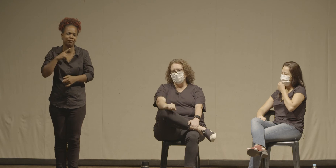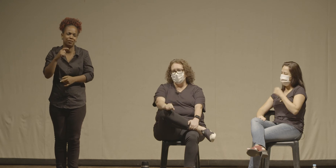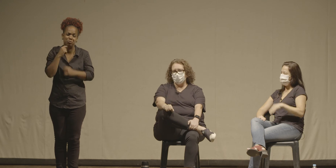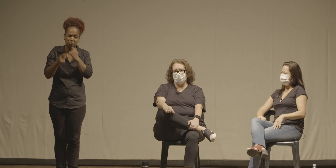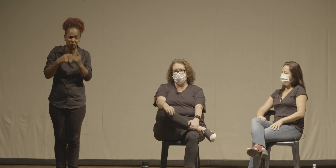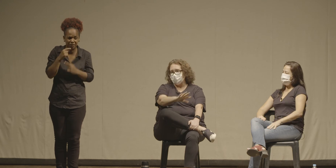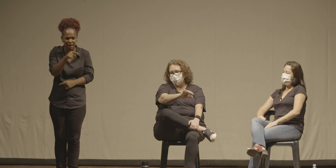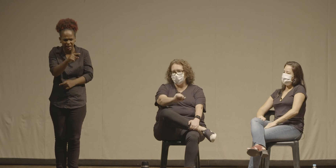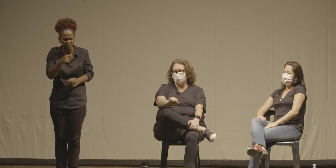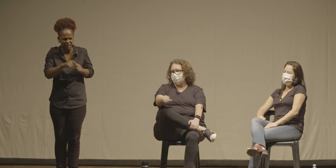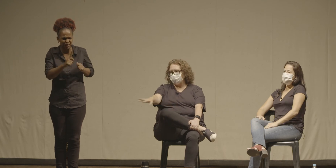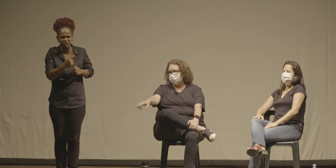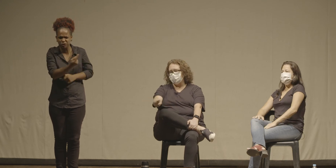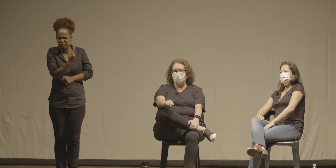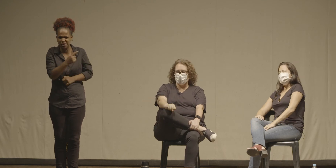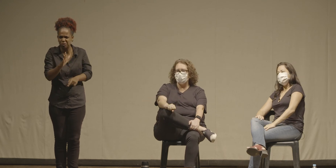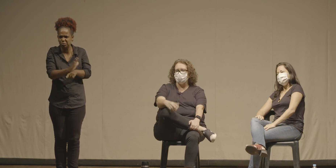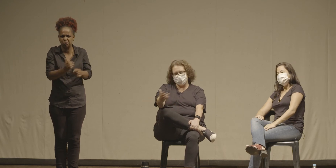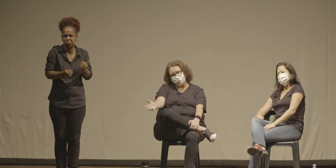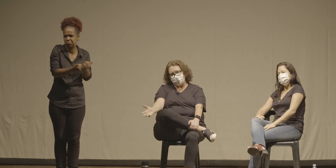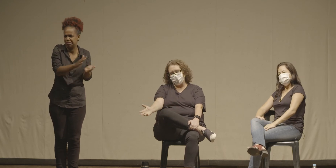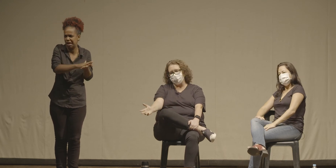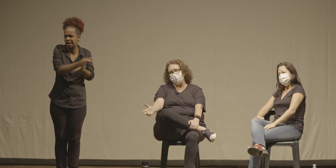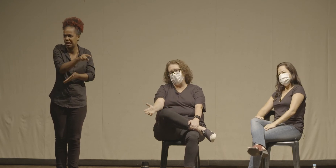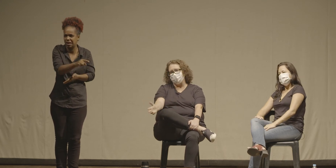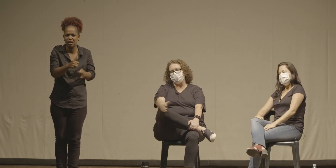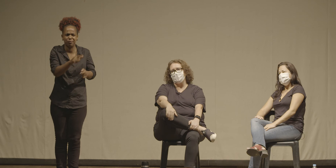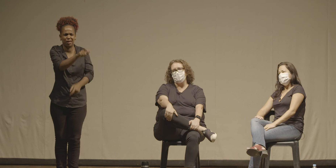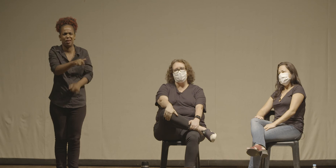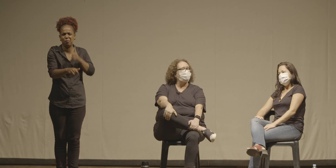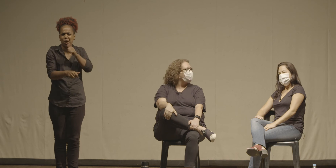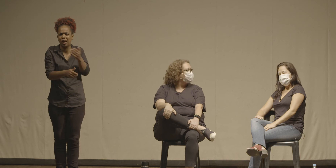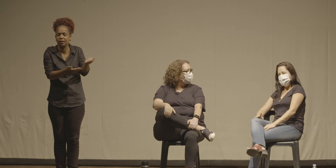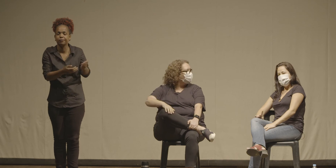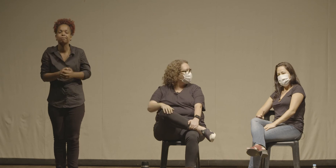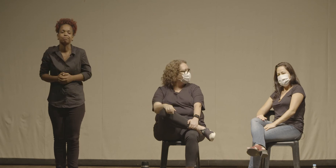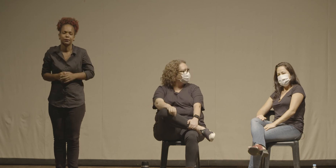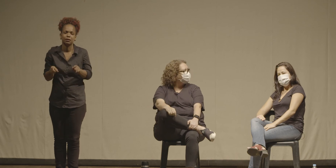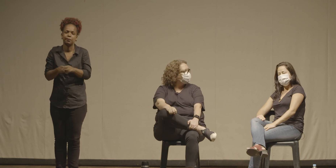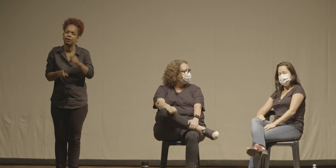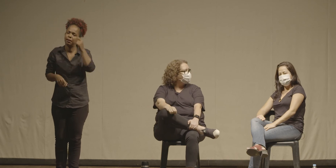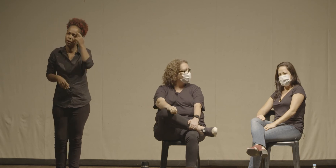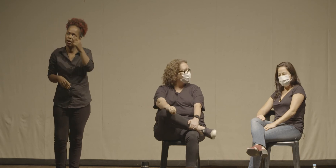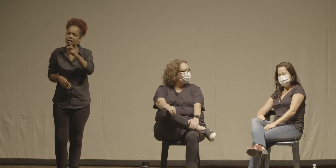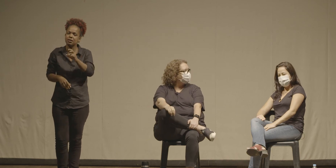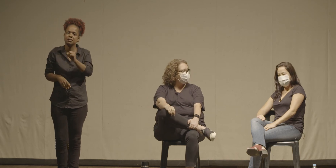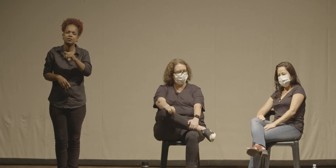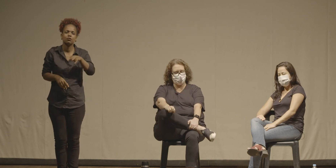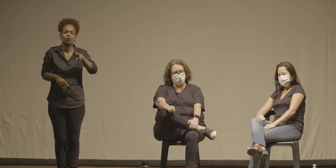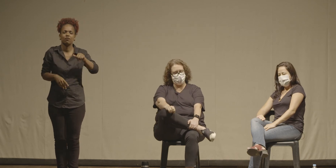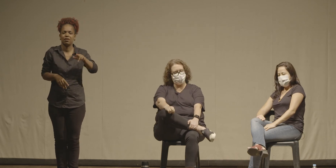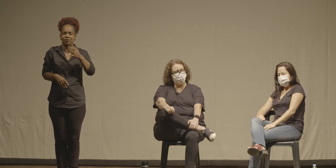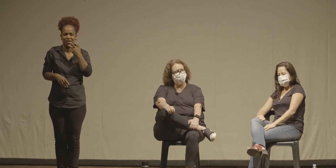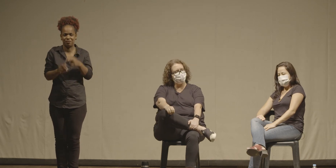isso sozinha, sem a ajuda de ninguém, por sermos mulheres. E é de se lembrar uma coisa que a Silvana fala no